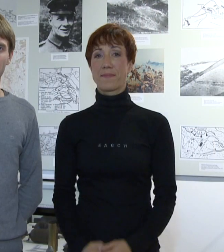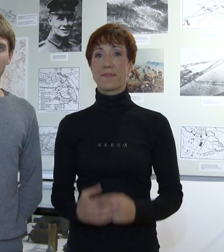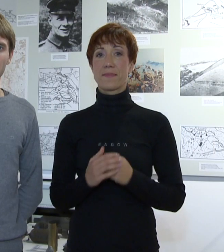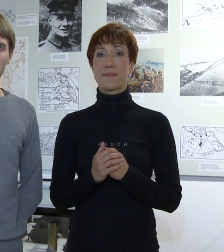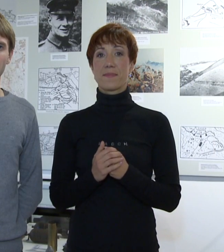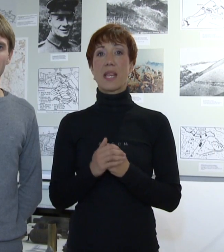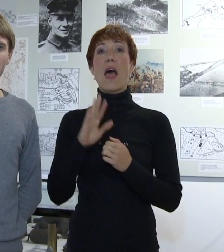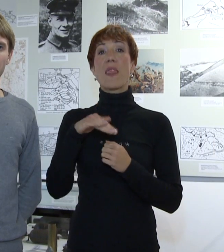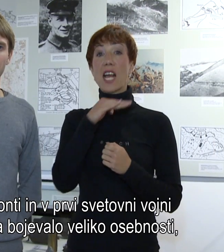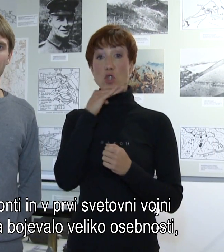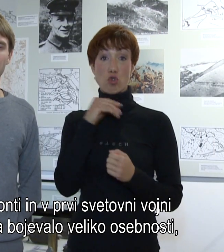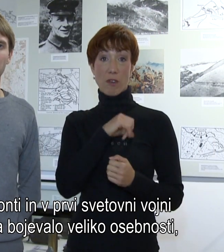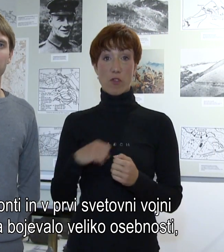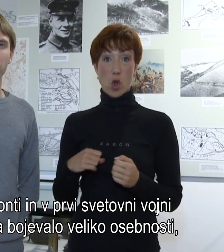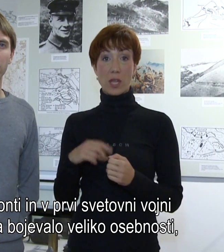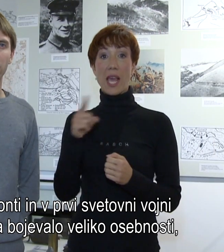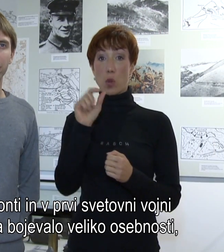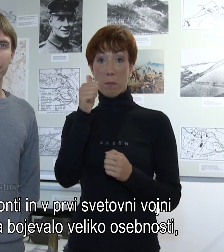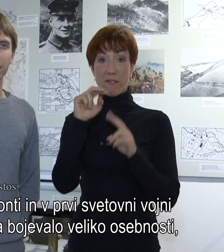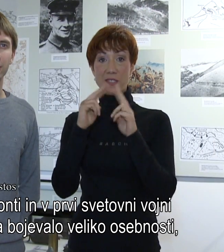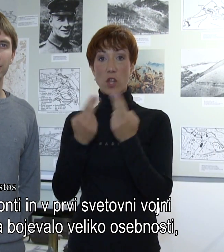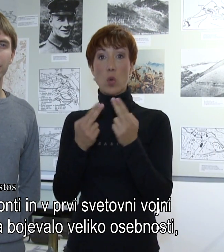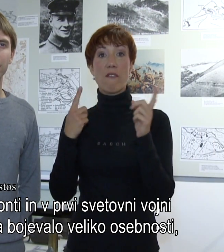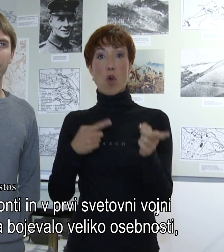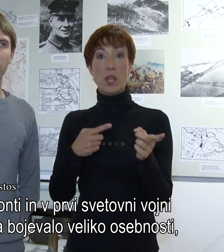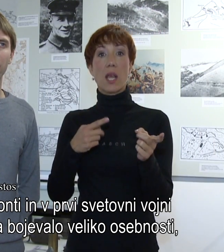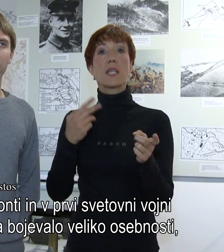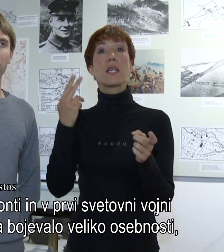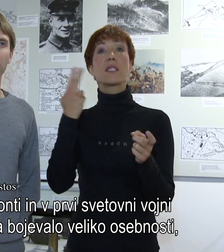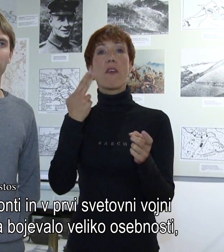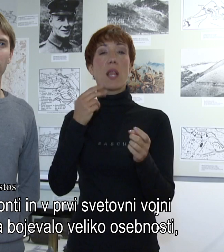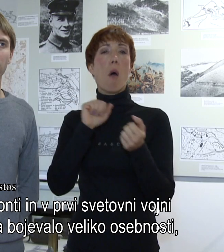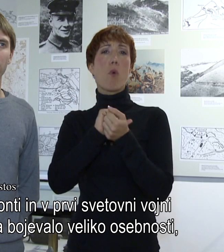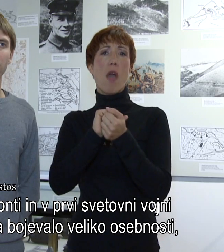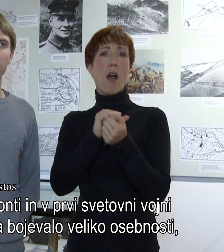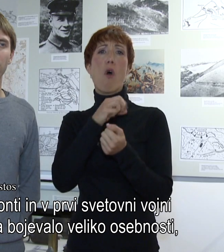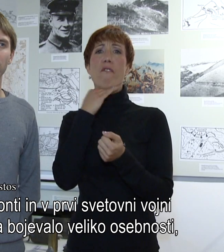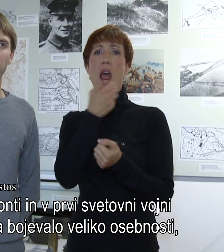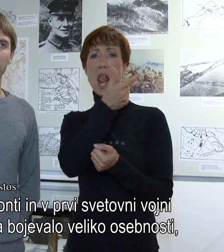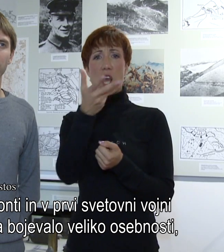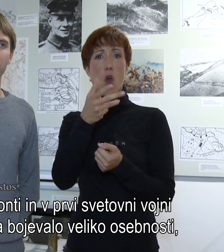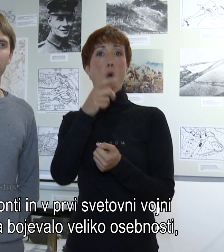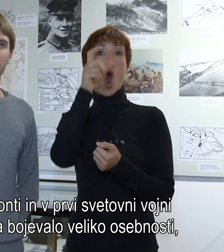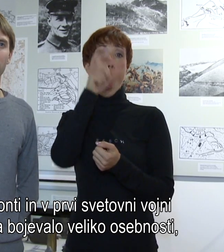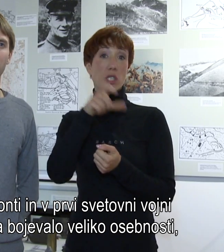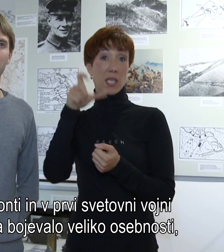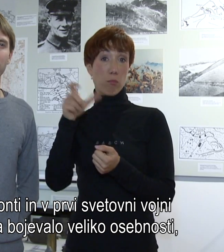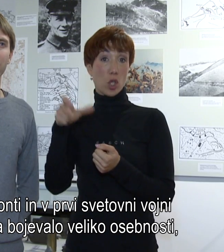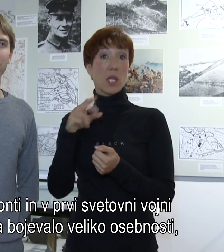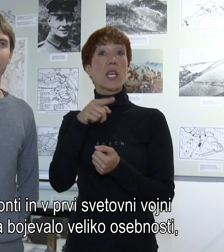na Soški fronti in v prvi svetovni vojni se je seveda bojevalo veliko osebnosti, ki so postale znane